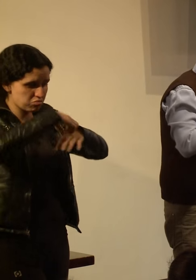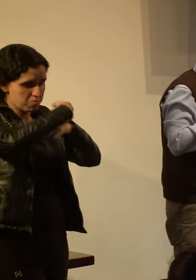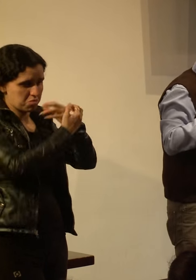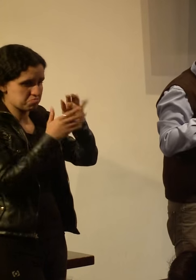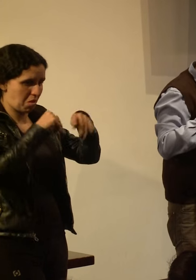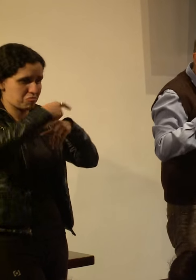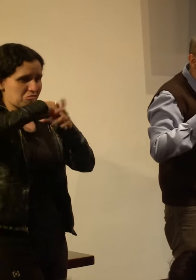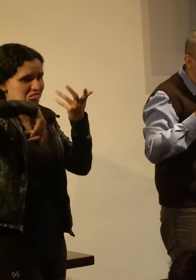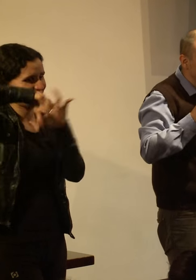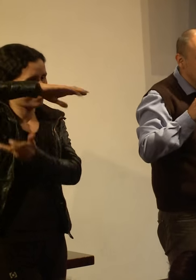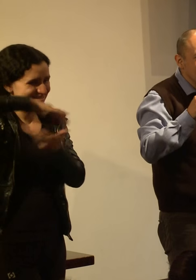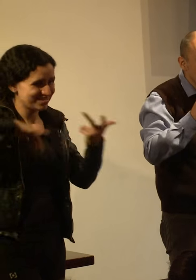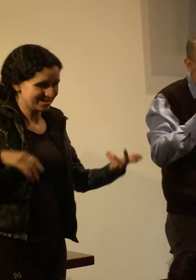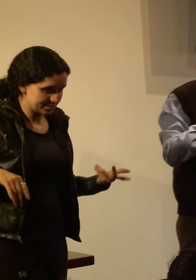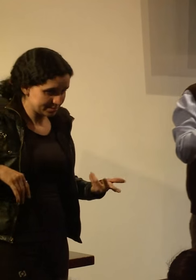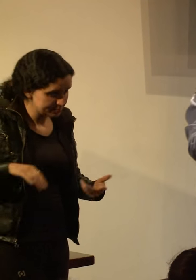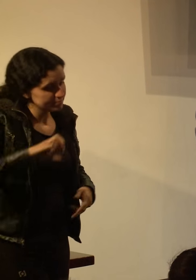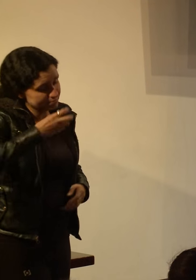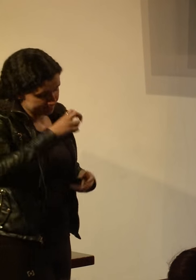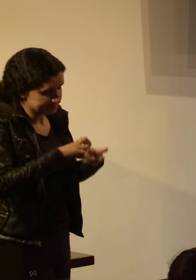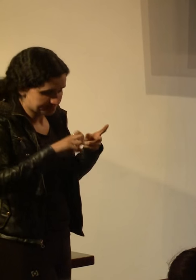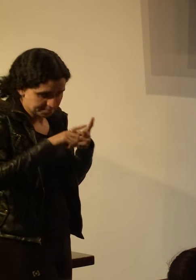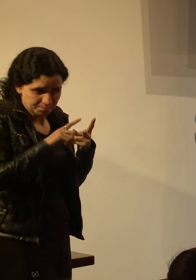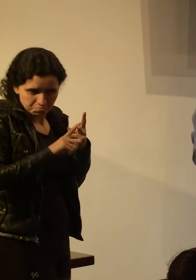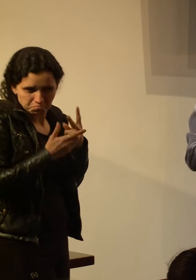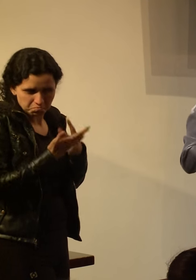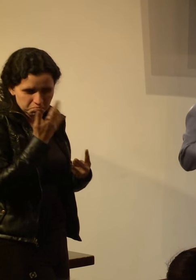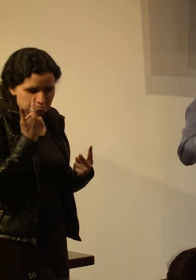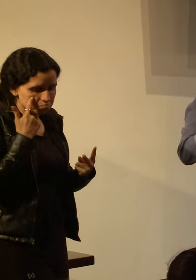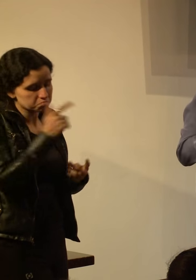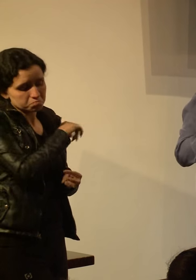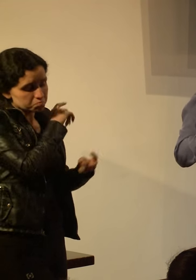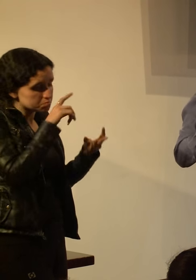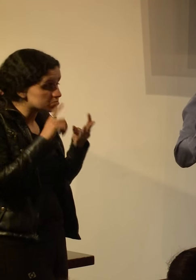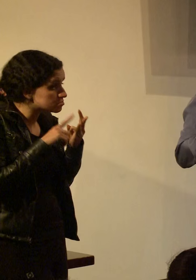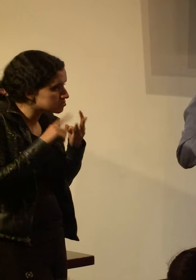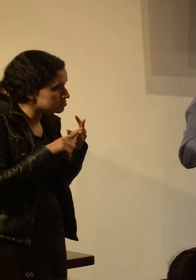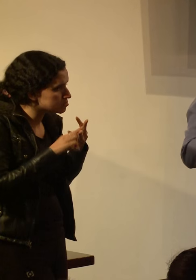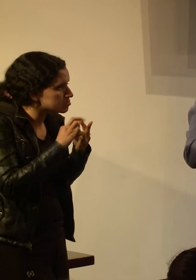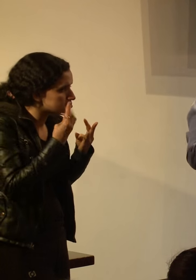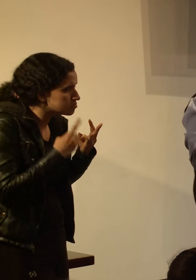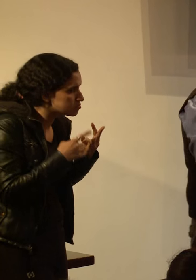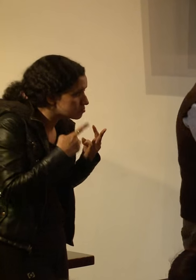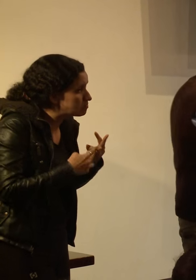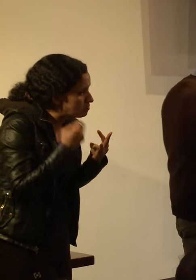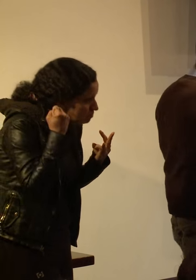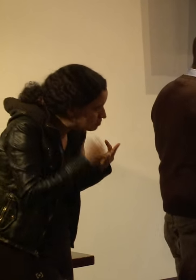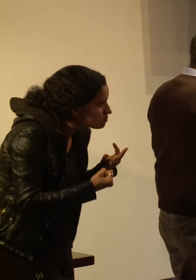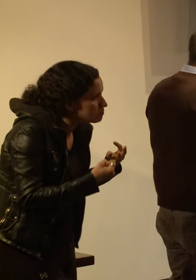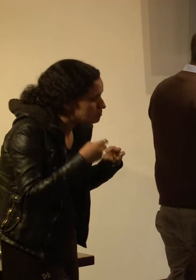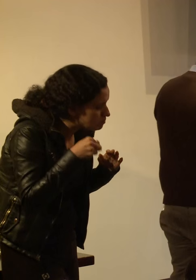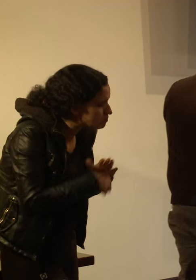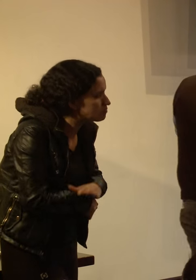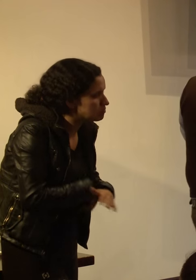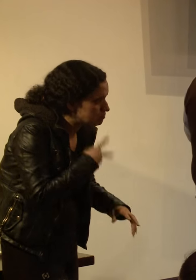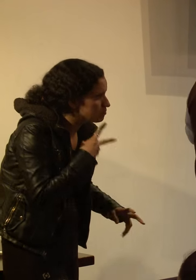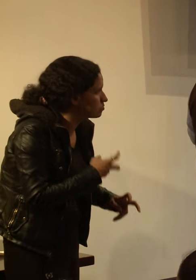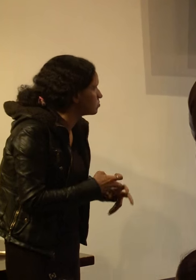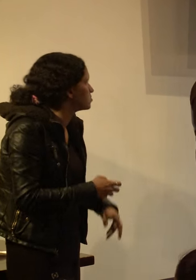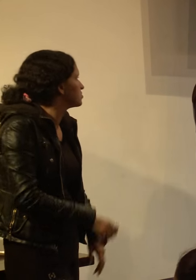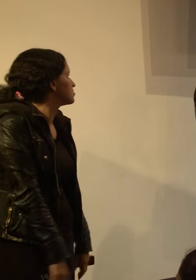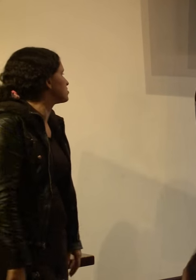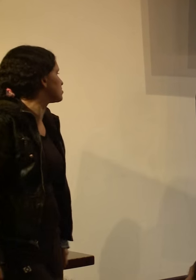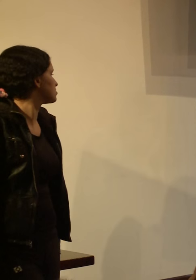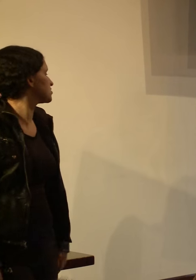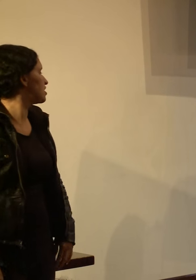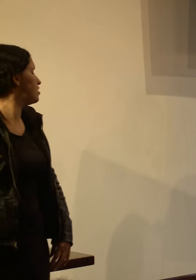XX. Entonces ese es el segundo nivel, que también es muy fácil de ver, pero hay un nivel que es el más complicado y el